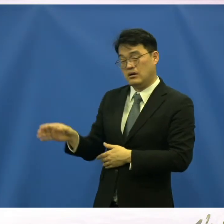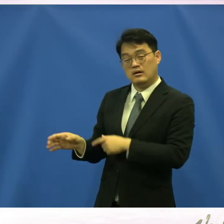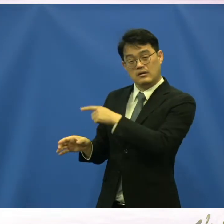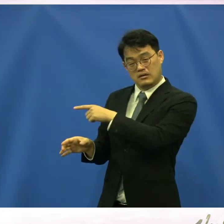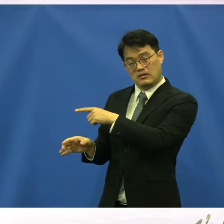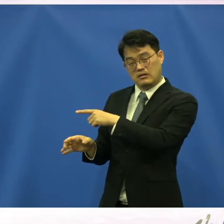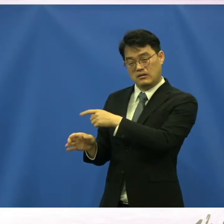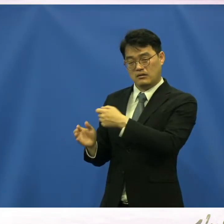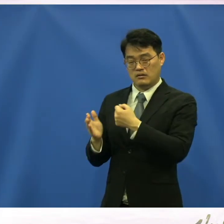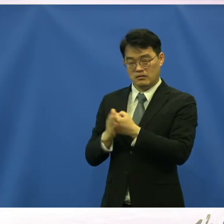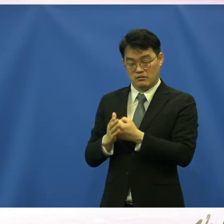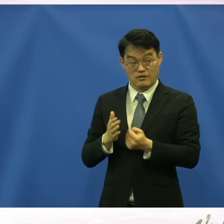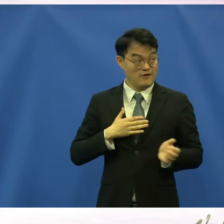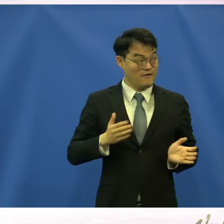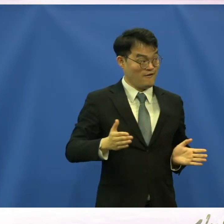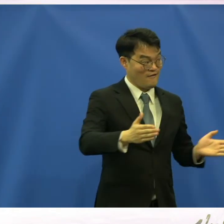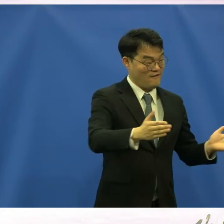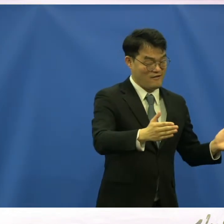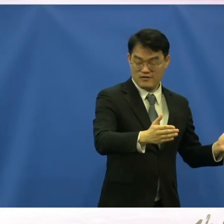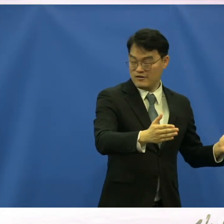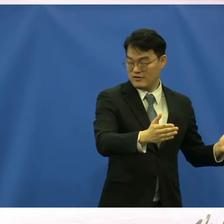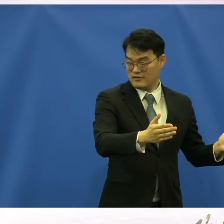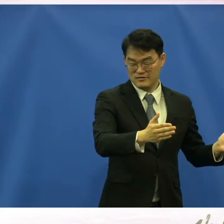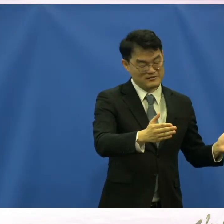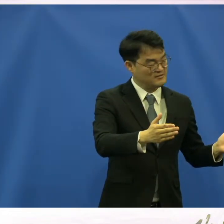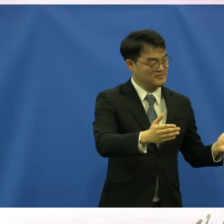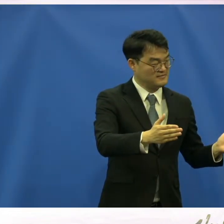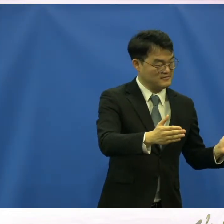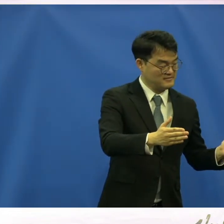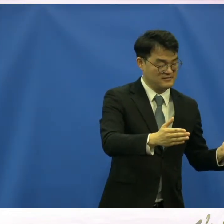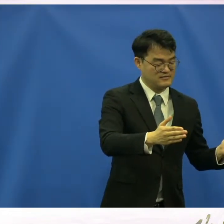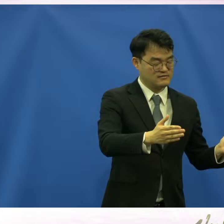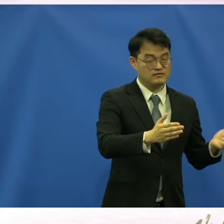때문에 너를 부인하고 따라오라는 거예요.